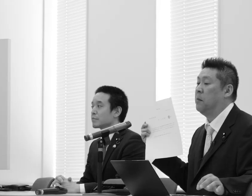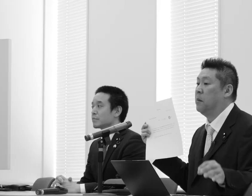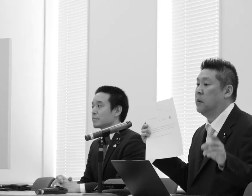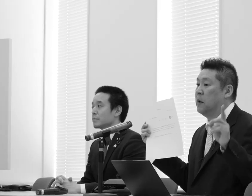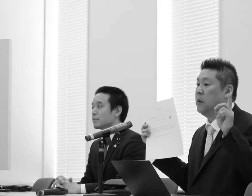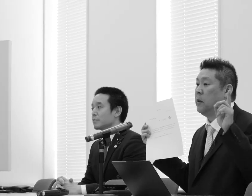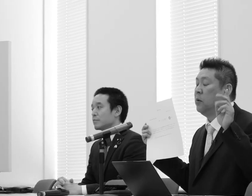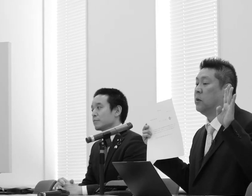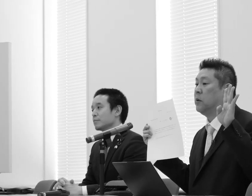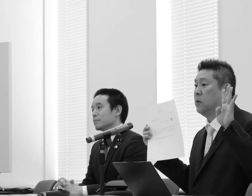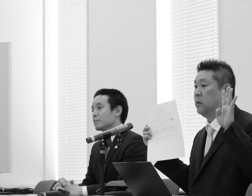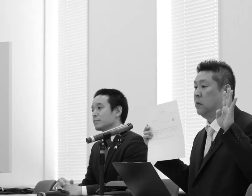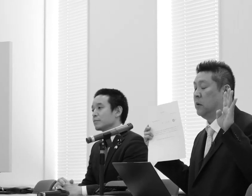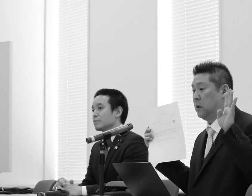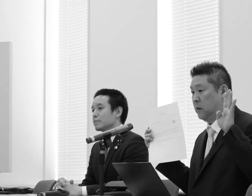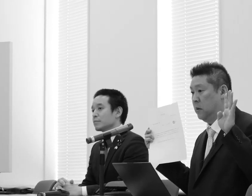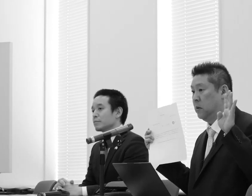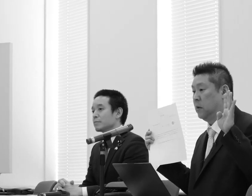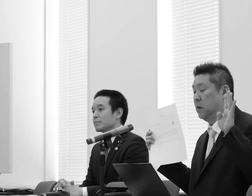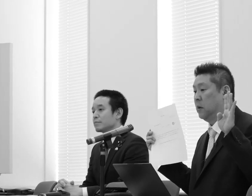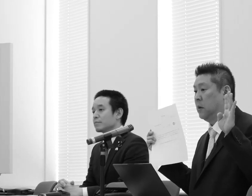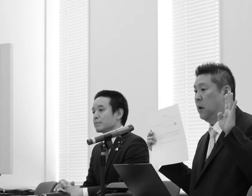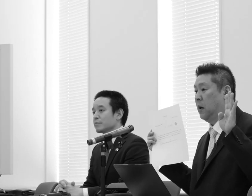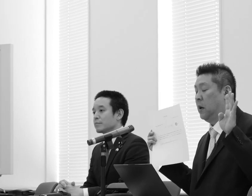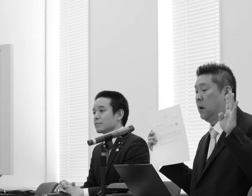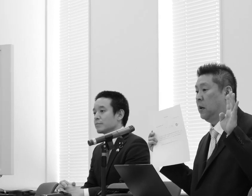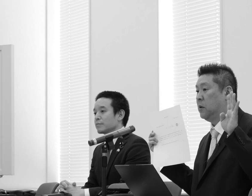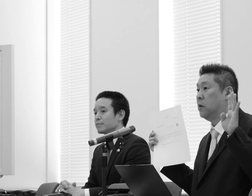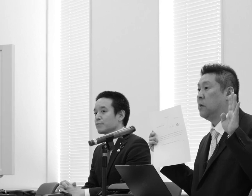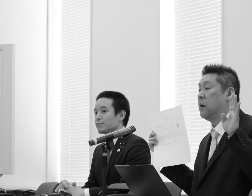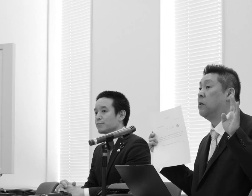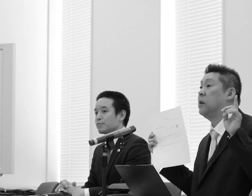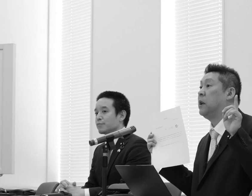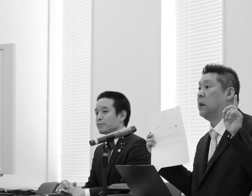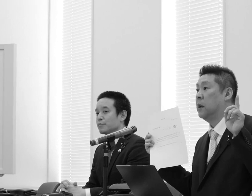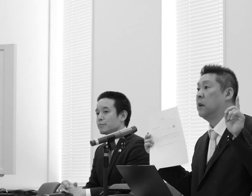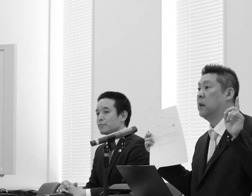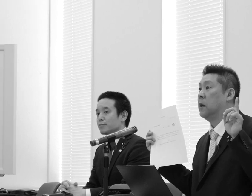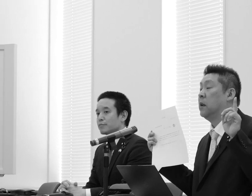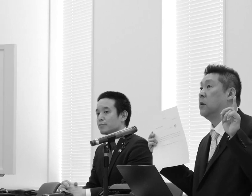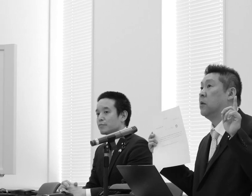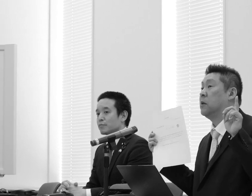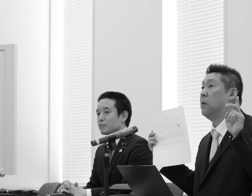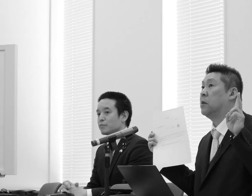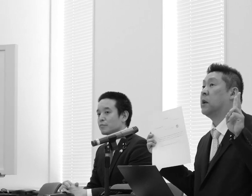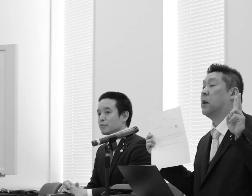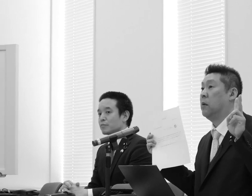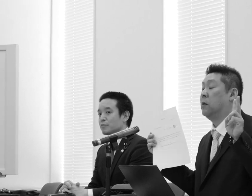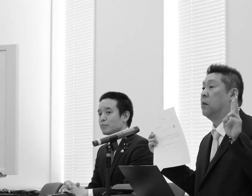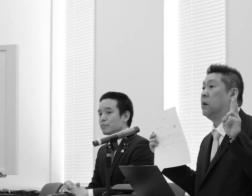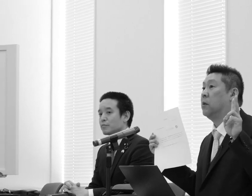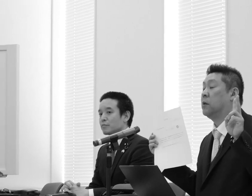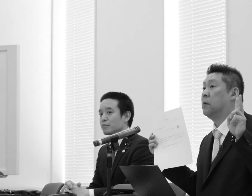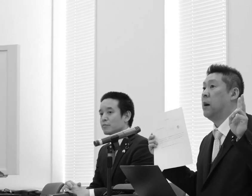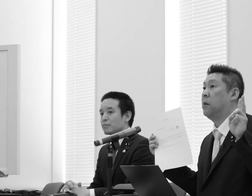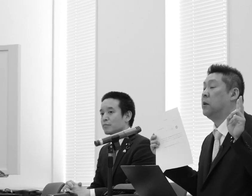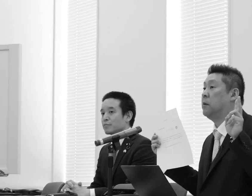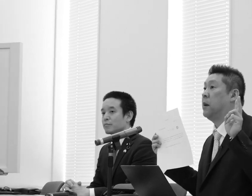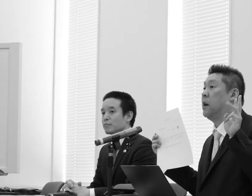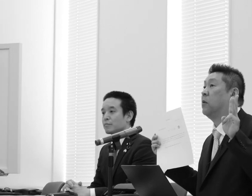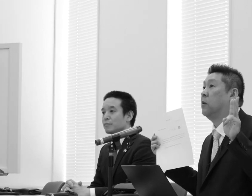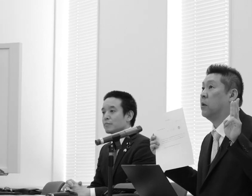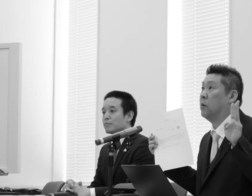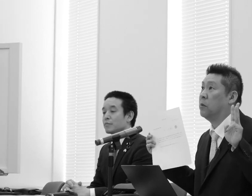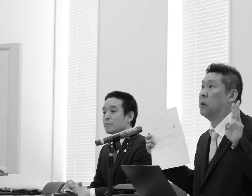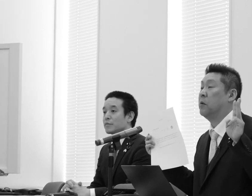よいろんなことを言われてあの報道ネガティブ報道でそのなんていうのかもうたジマーさんこんな